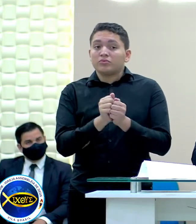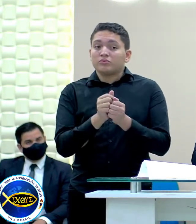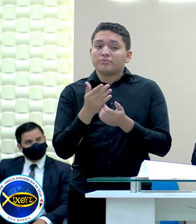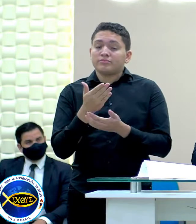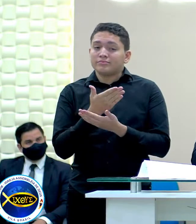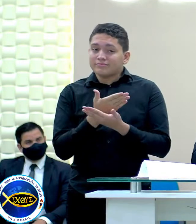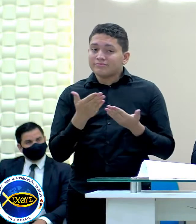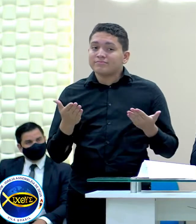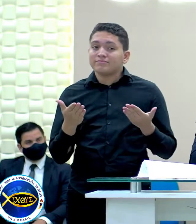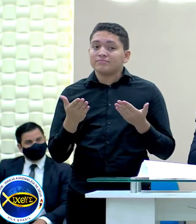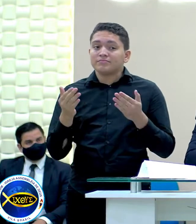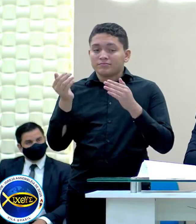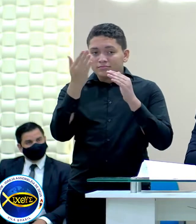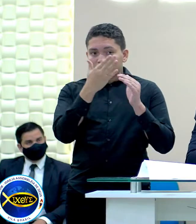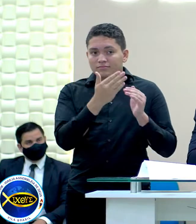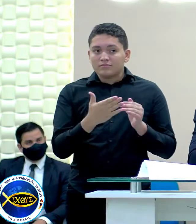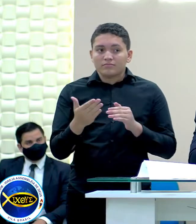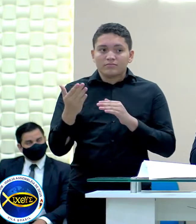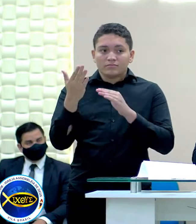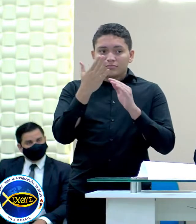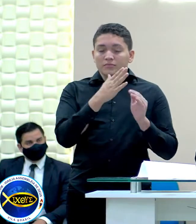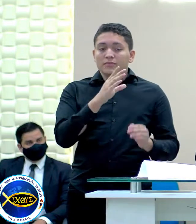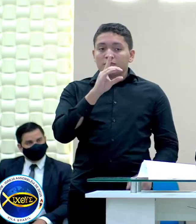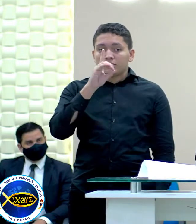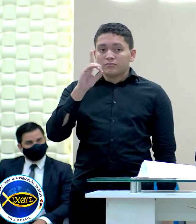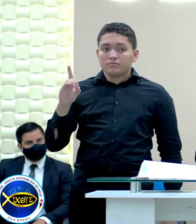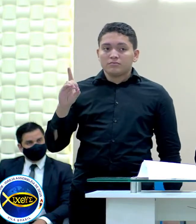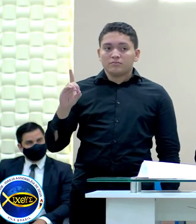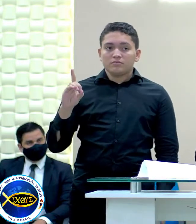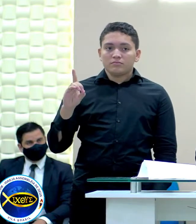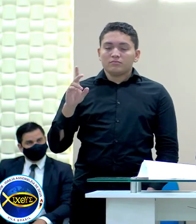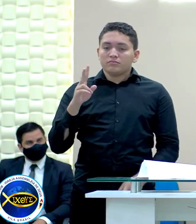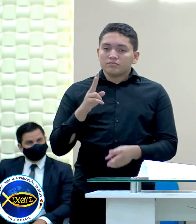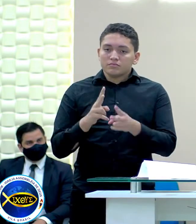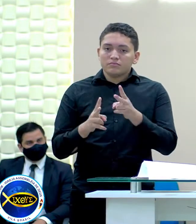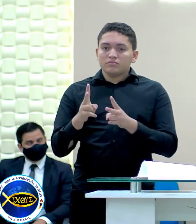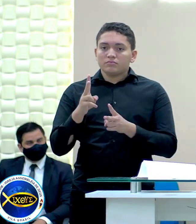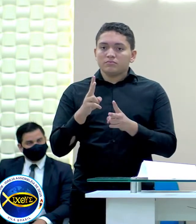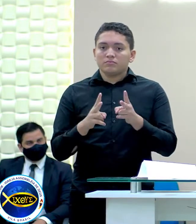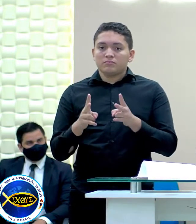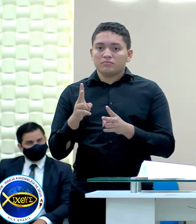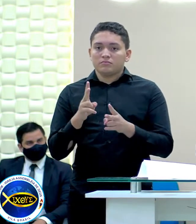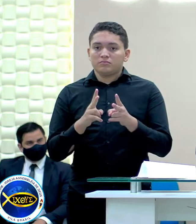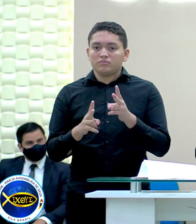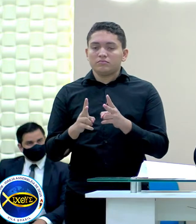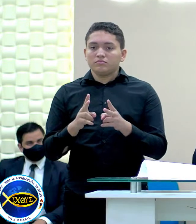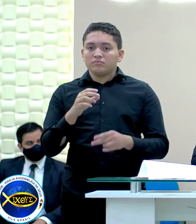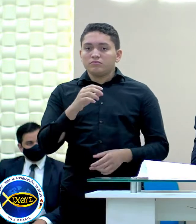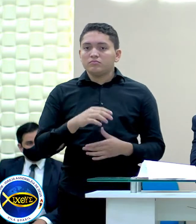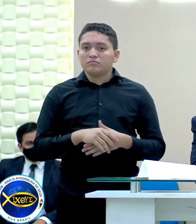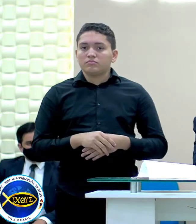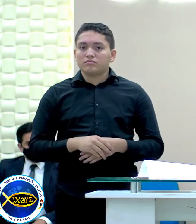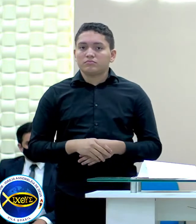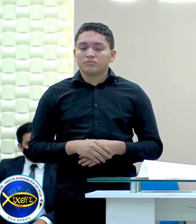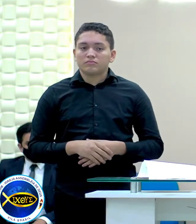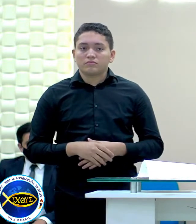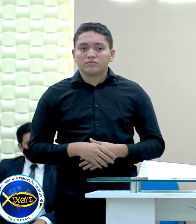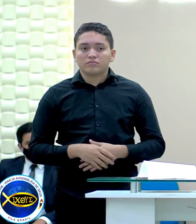vocês. Louvado seja o santo nome do Senhor para todos sempre. Deixa eu tirar esse microfone aqui.